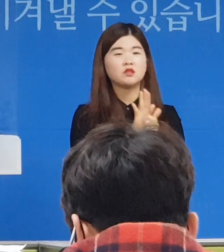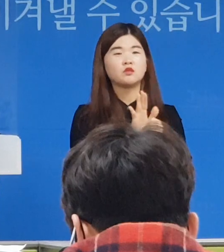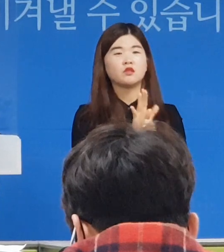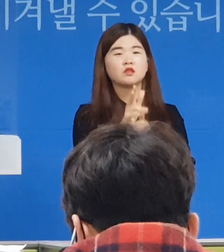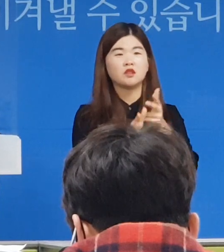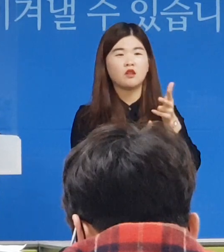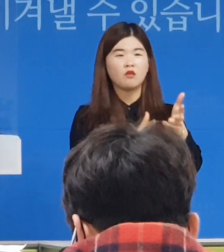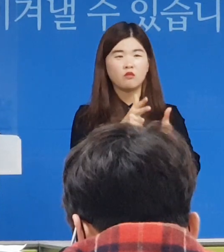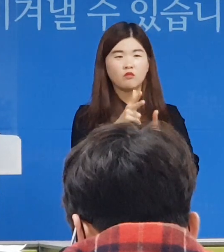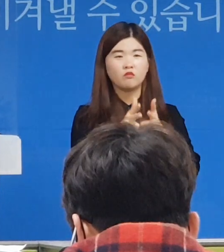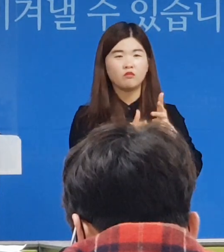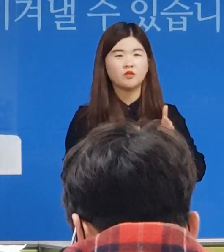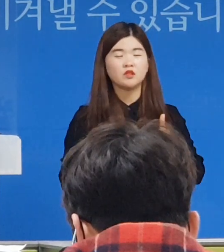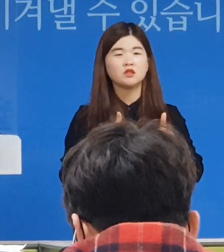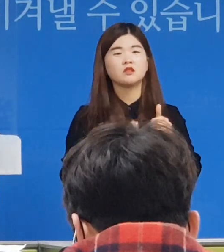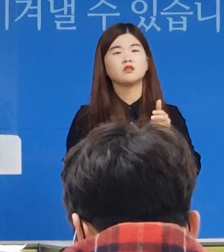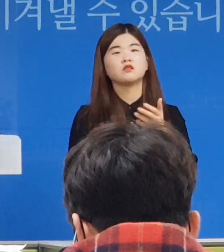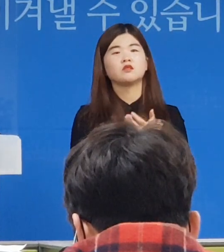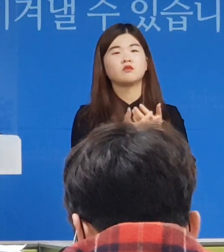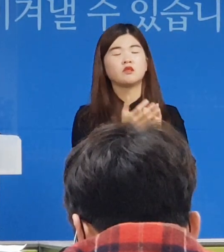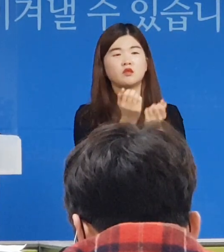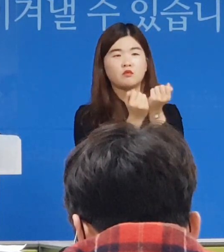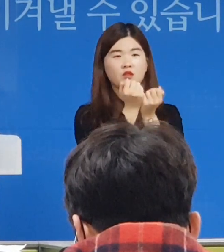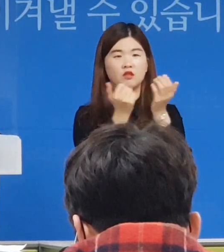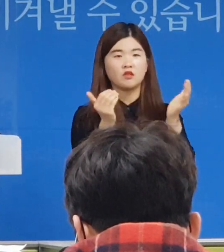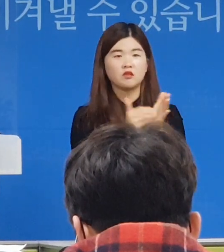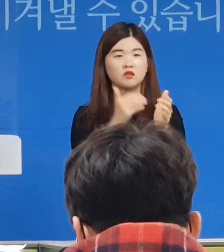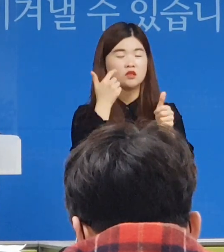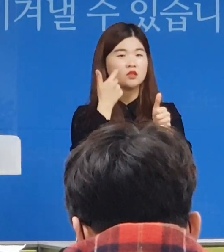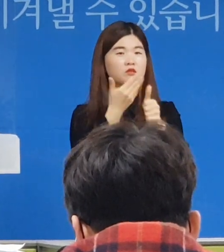상황을 첨부했습니다. 이상으로 제가 설명을 마치고 질문 있으면 답변을 드리겠습니다.